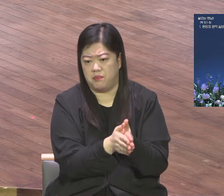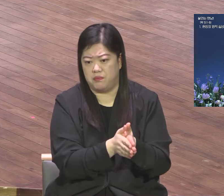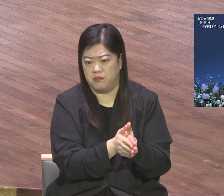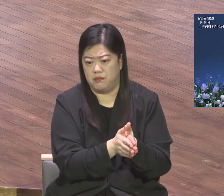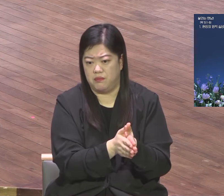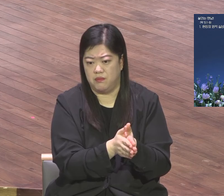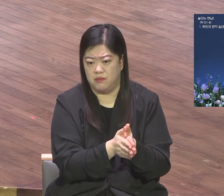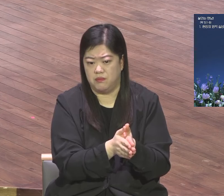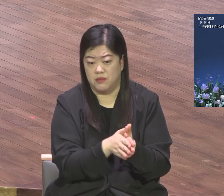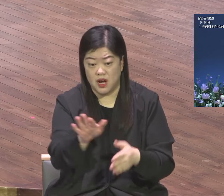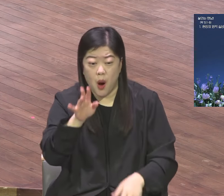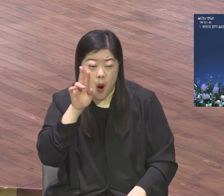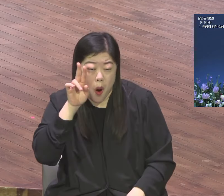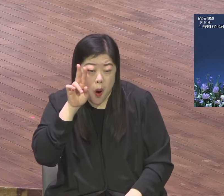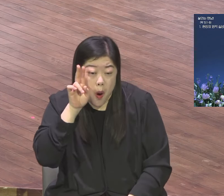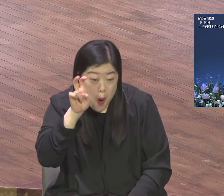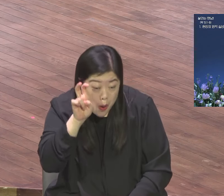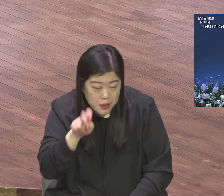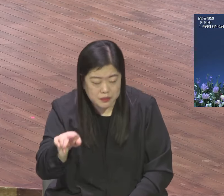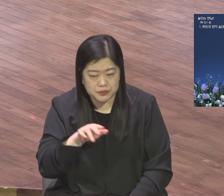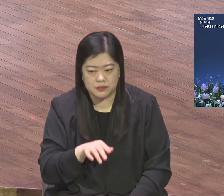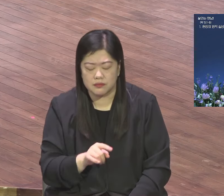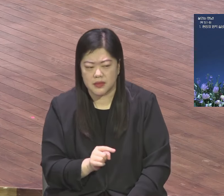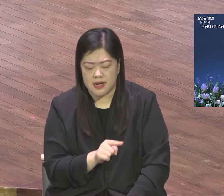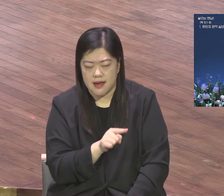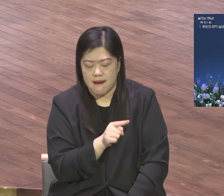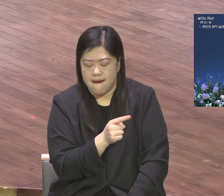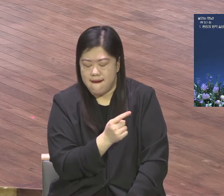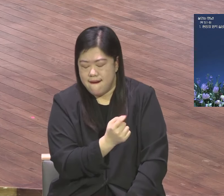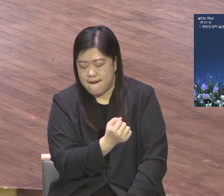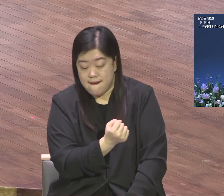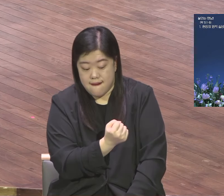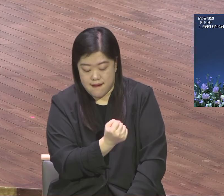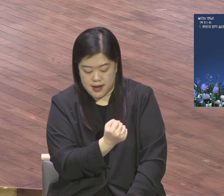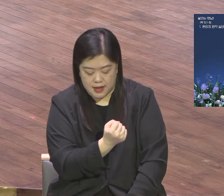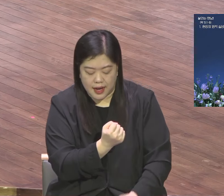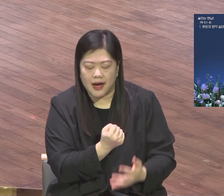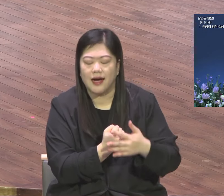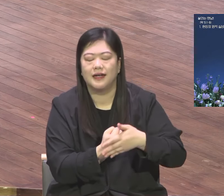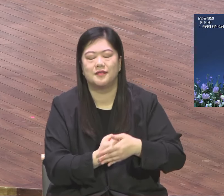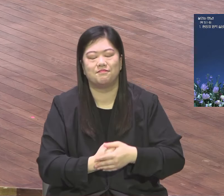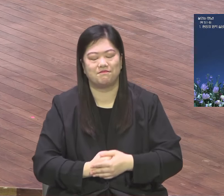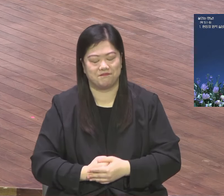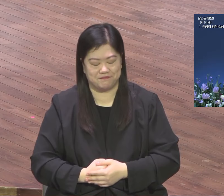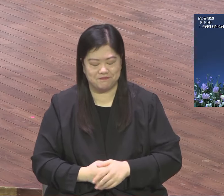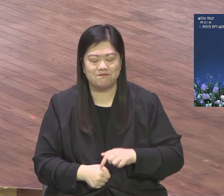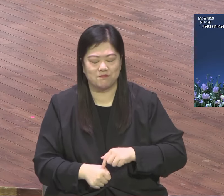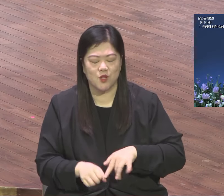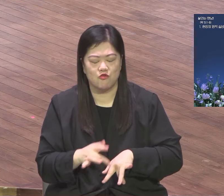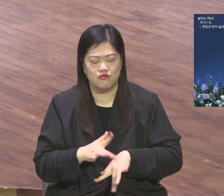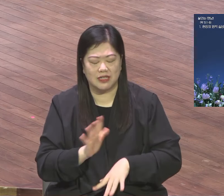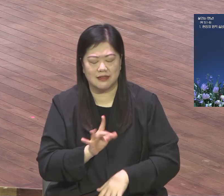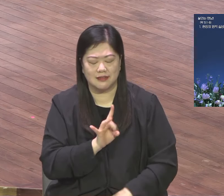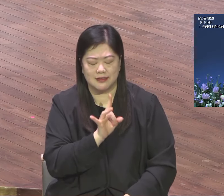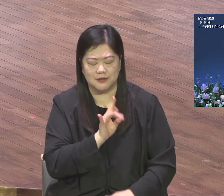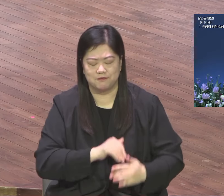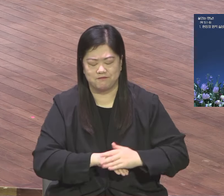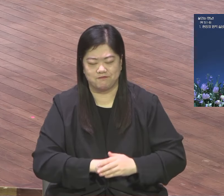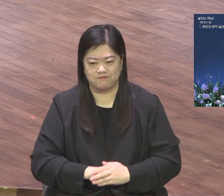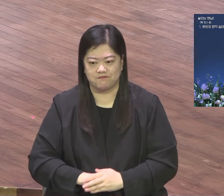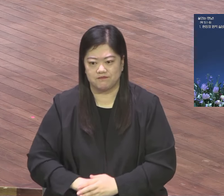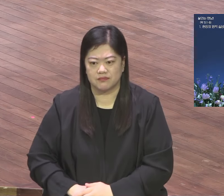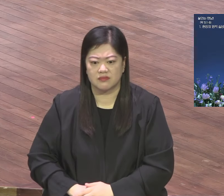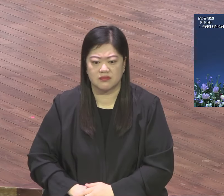빨리 정신 차려야 돼. 아, 내가 저 사람 왜 믿지? 왜 저렇게 싫지? 왜 싸우고 싶지? 아, 귀신 내게 역사하구나.